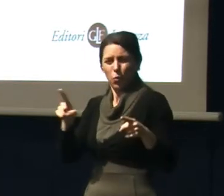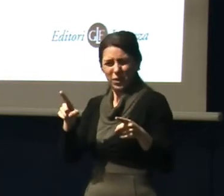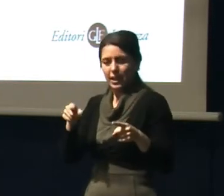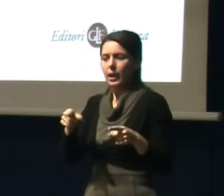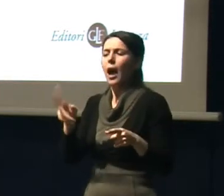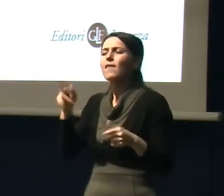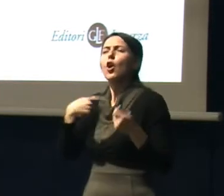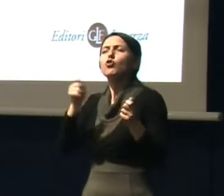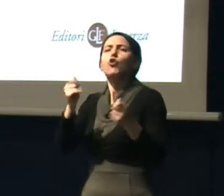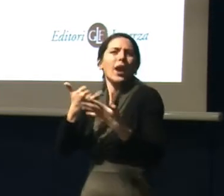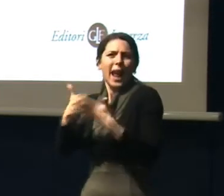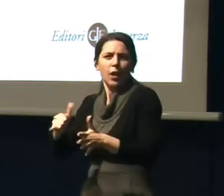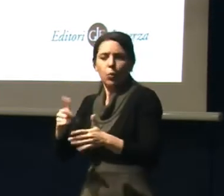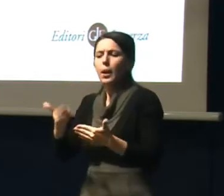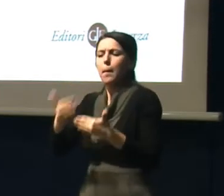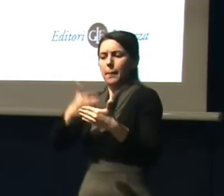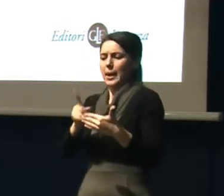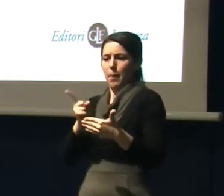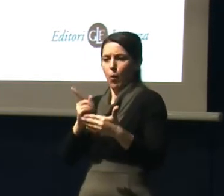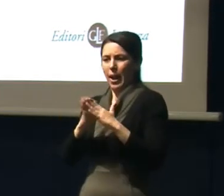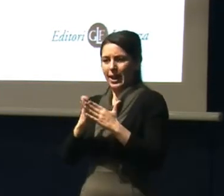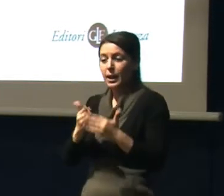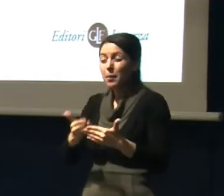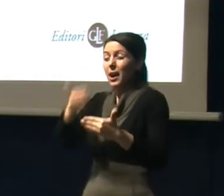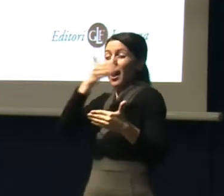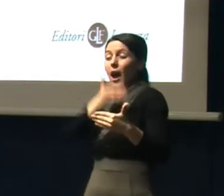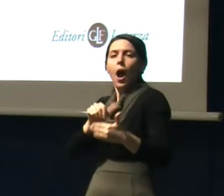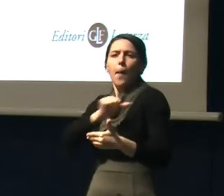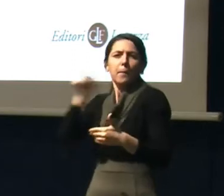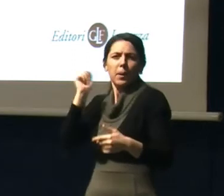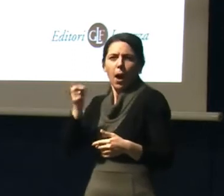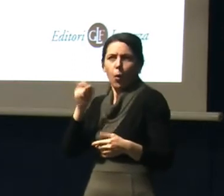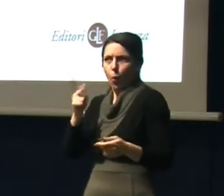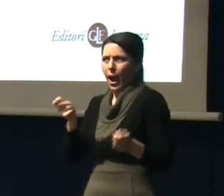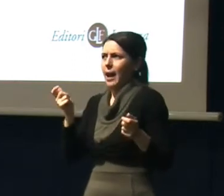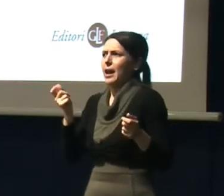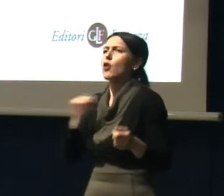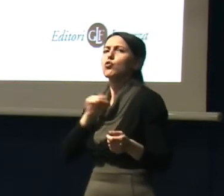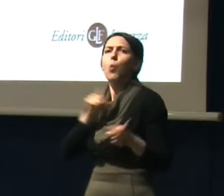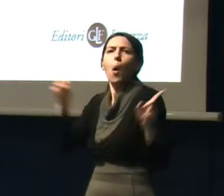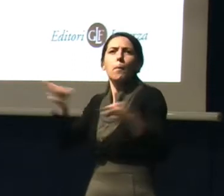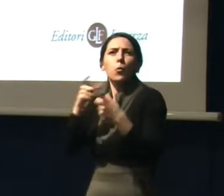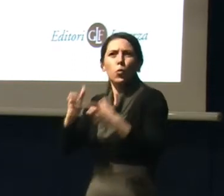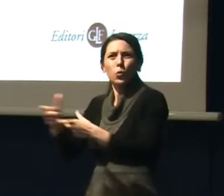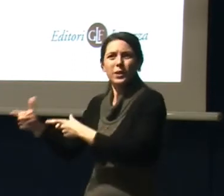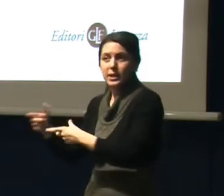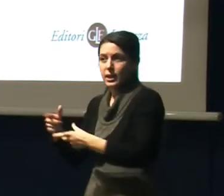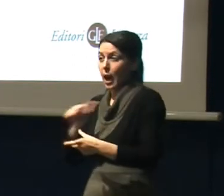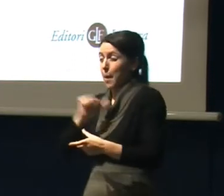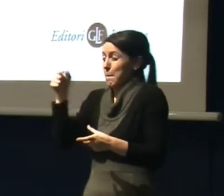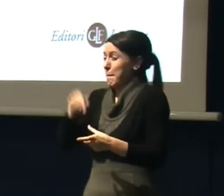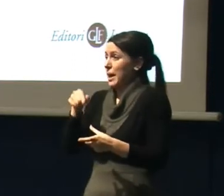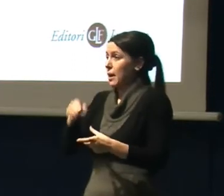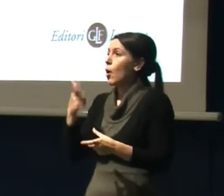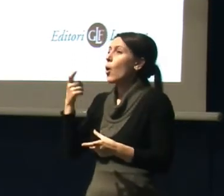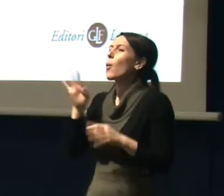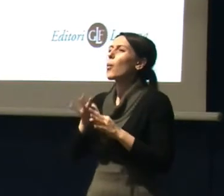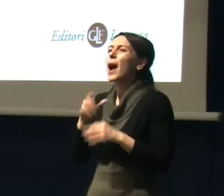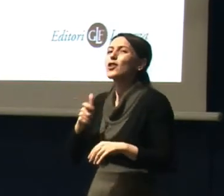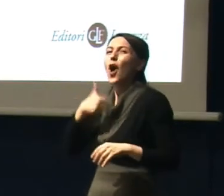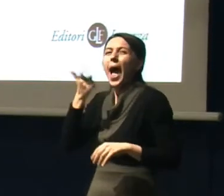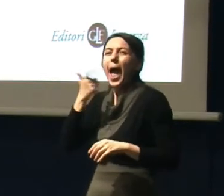nell'industria musicale l'industria discografica è stata la prima a subire lo scossone del digitale quando è arrivata la